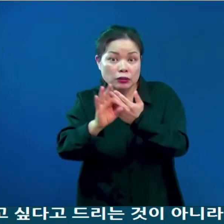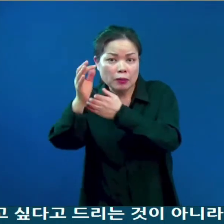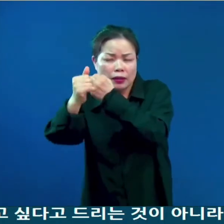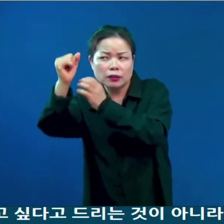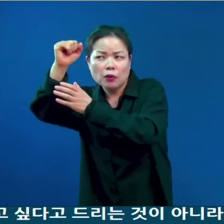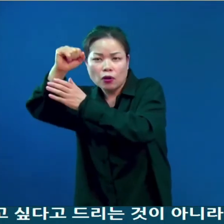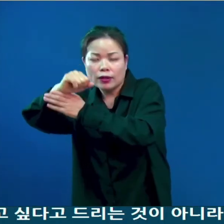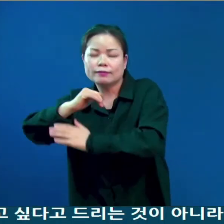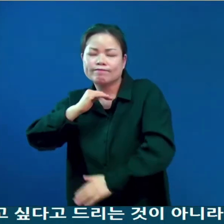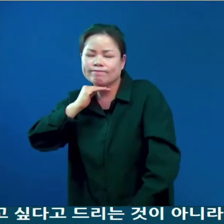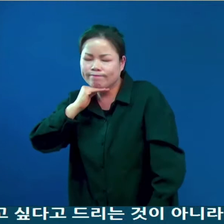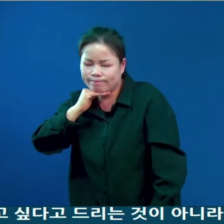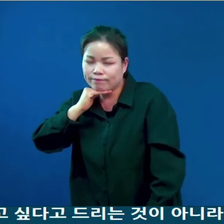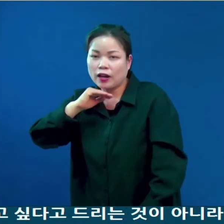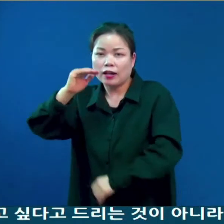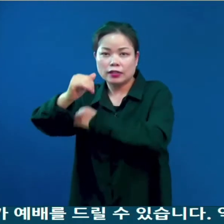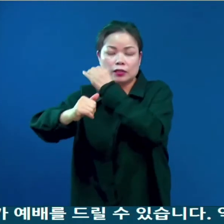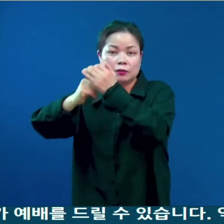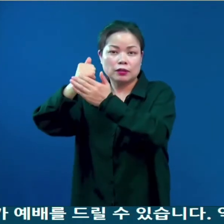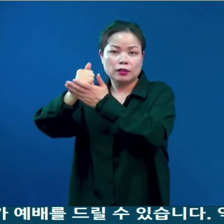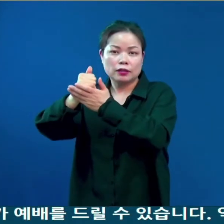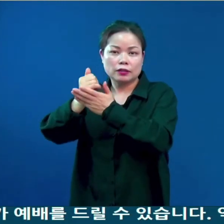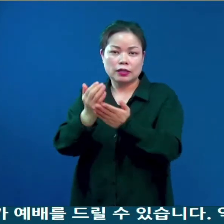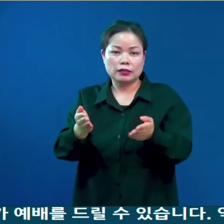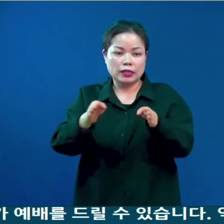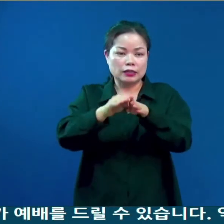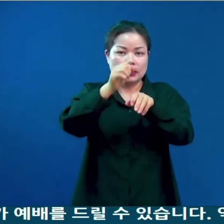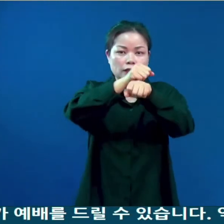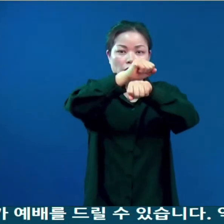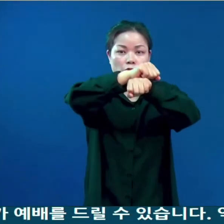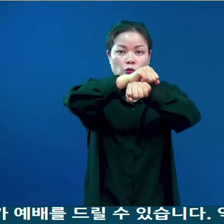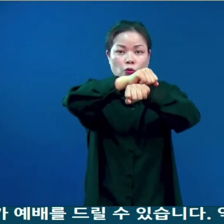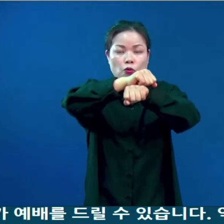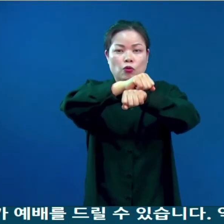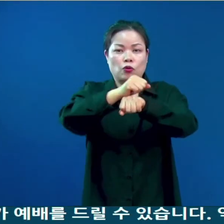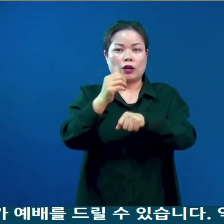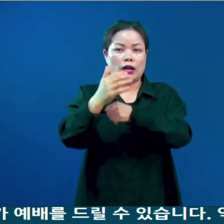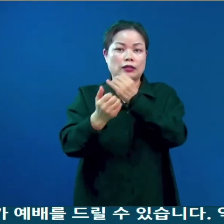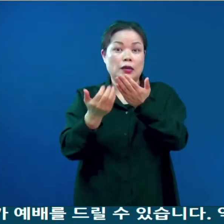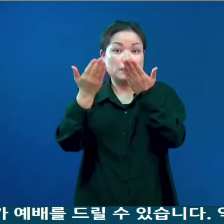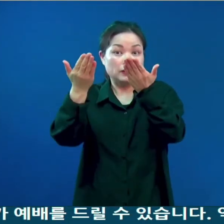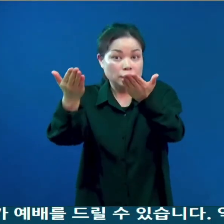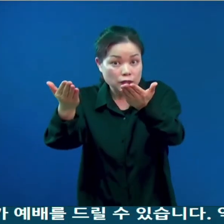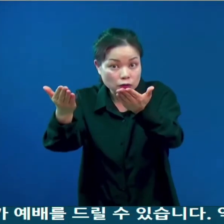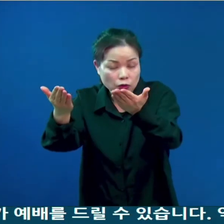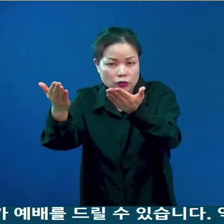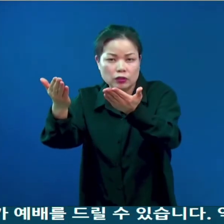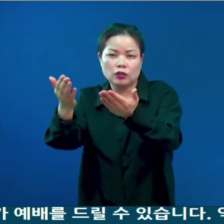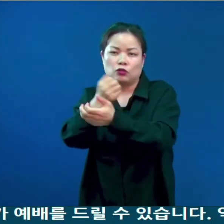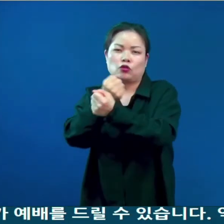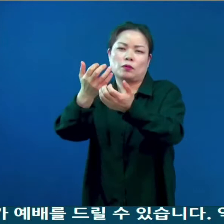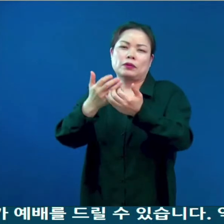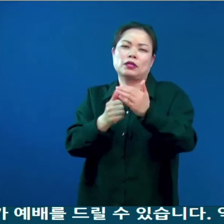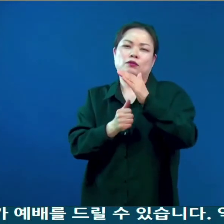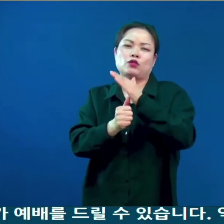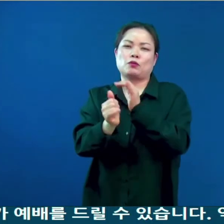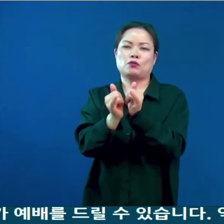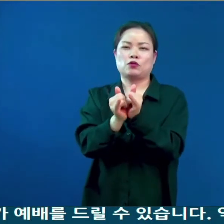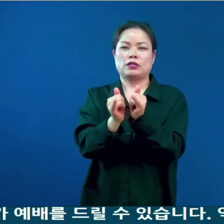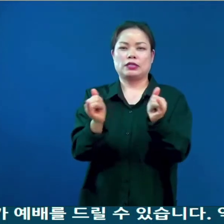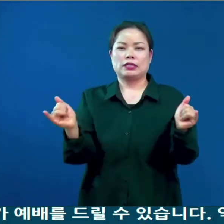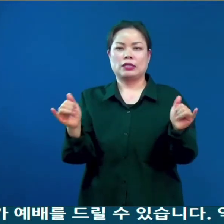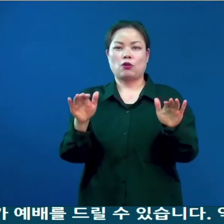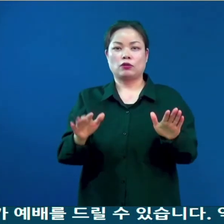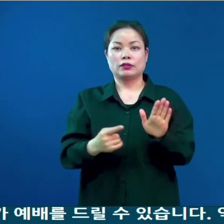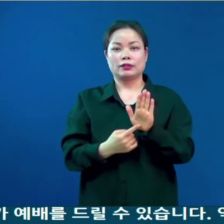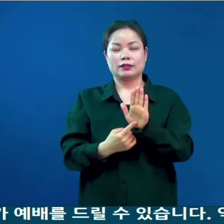하나님의 허락을 기다리고 하나님의 허락으로 제단을 쌓고 나가서 하나님의 용서를 받았던 대표적인 인물로